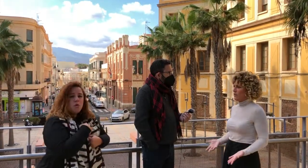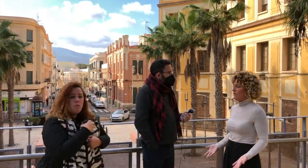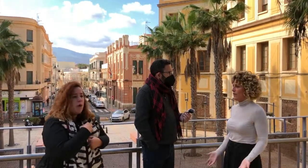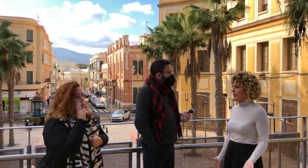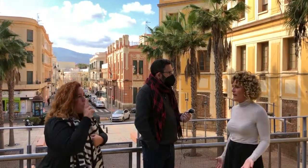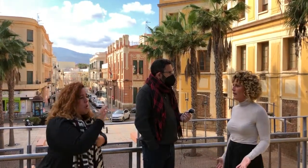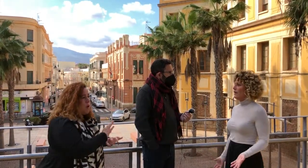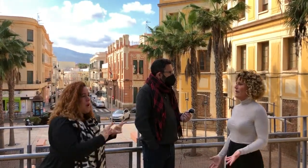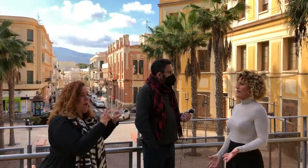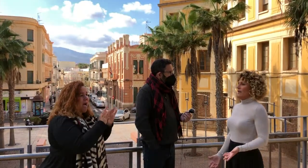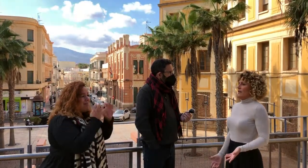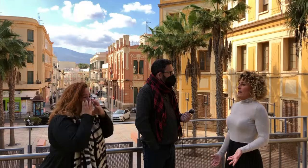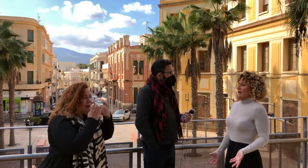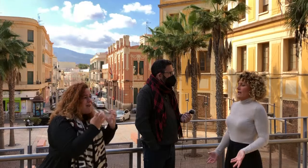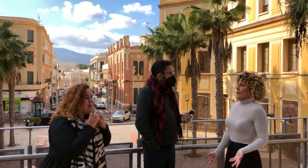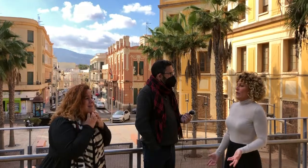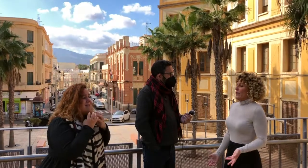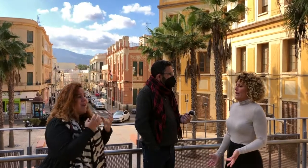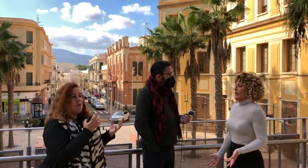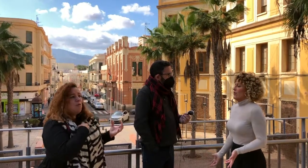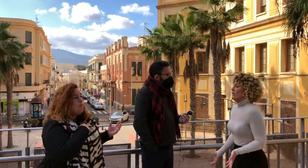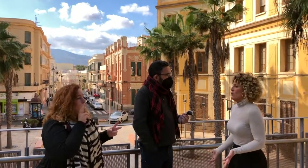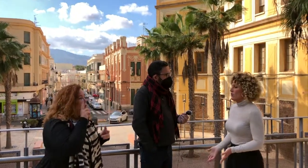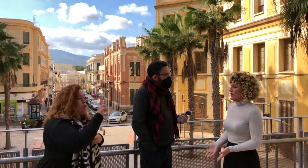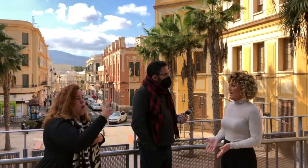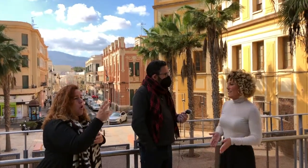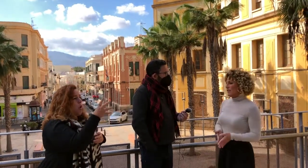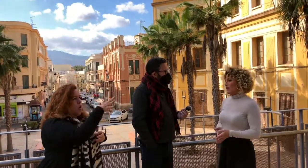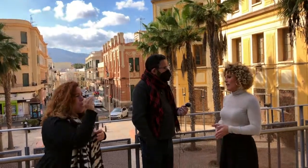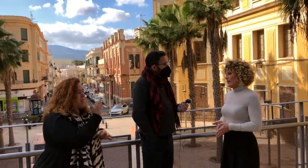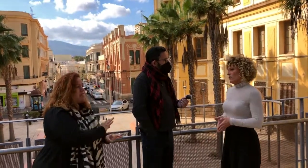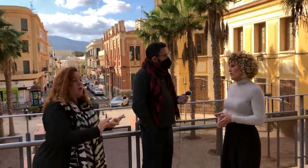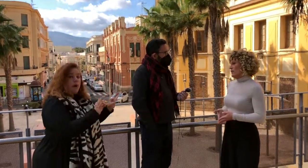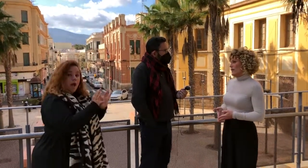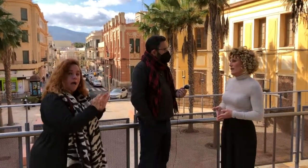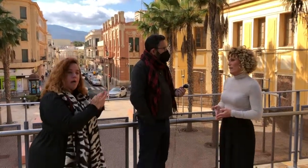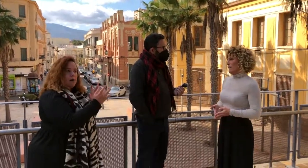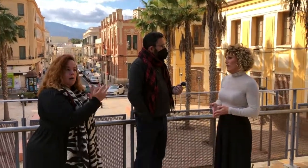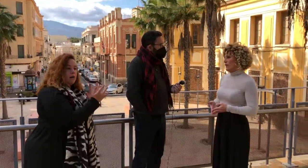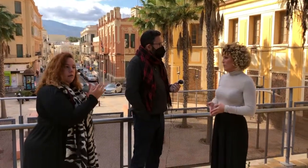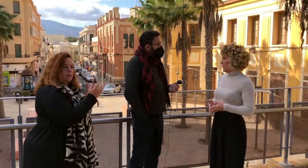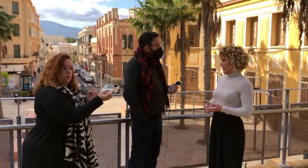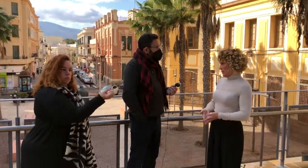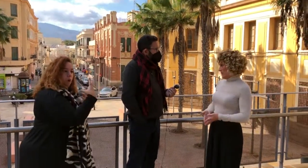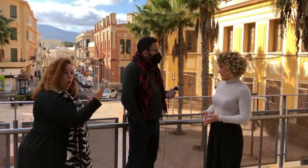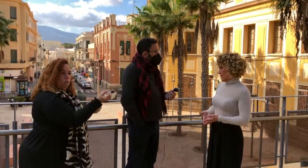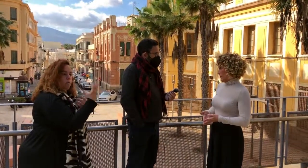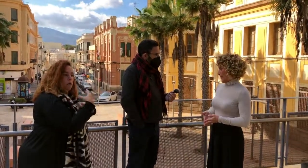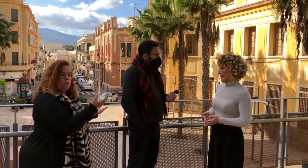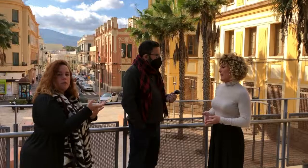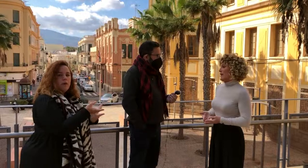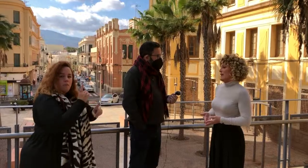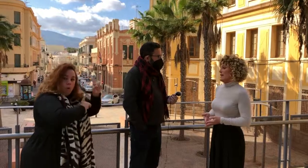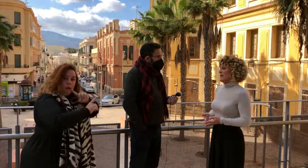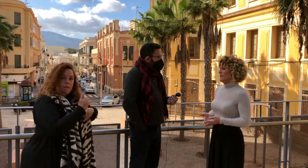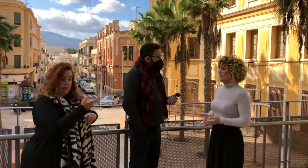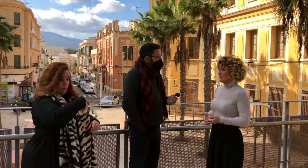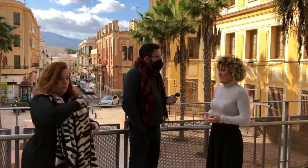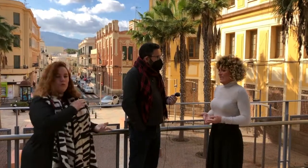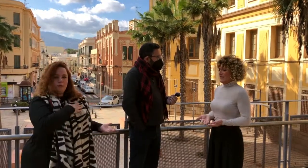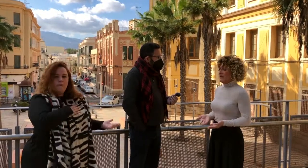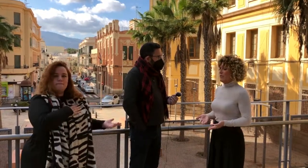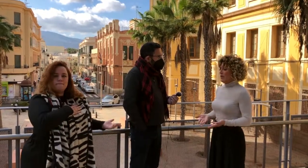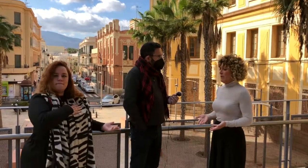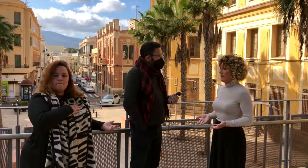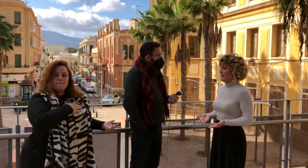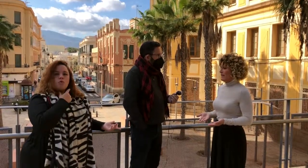la expresión facial. Entonces, claro, nosotras, el que trabaja en esto lo hace porque le gusta